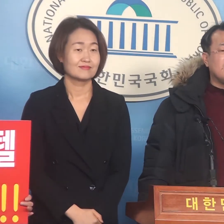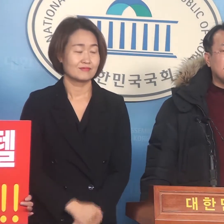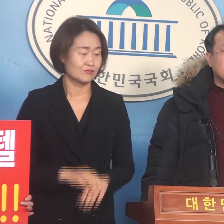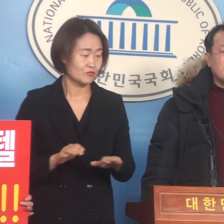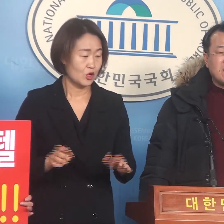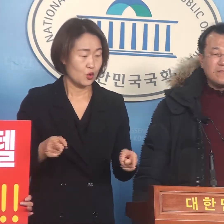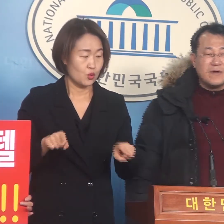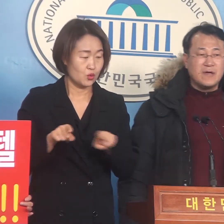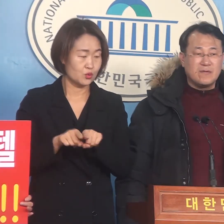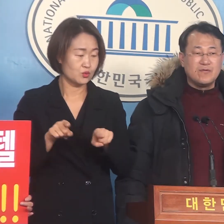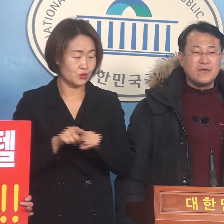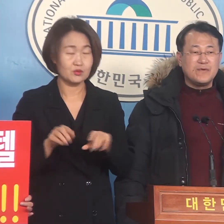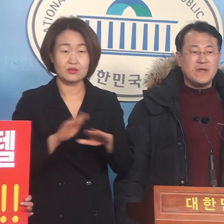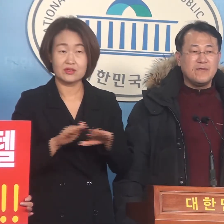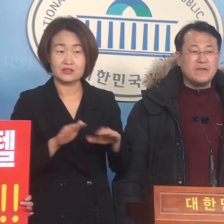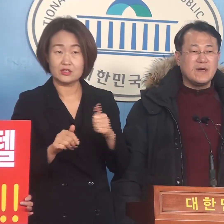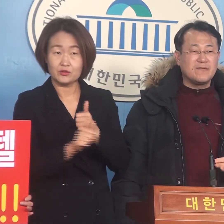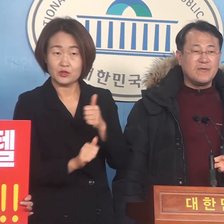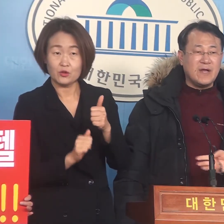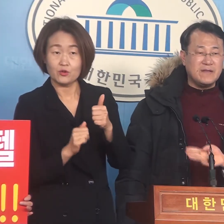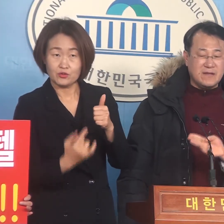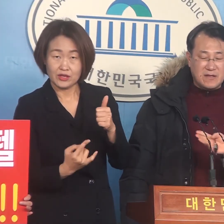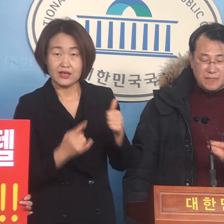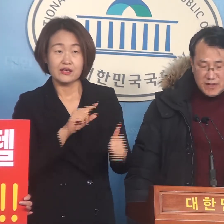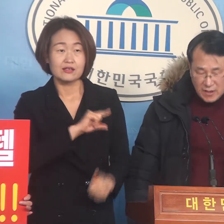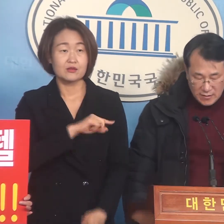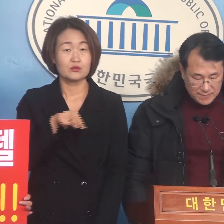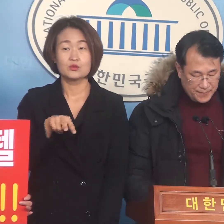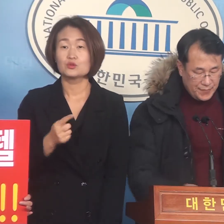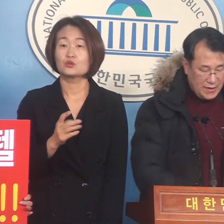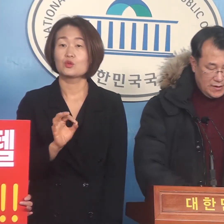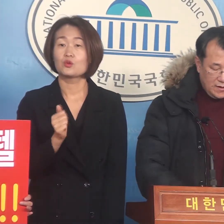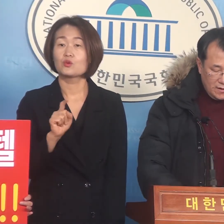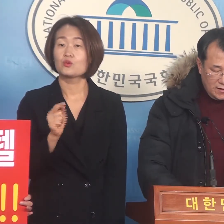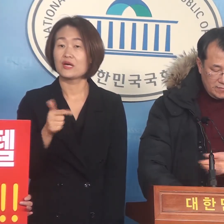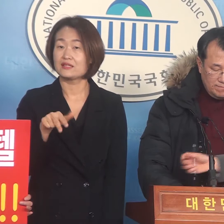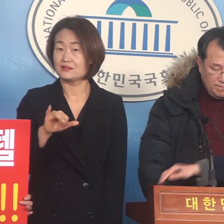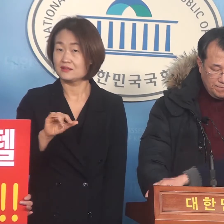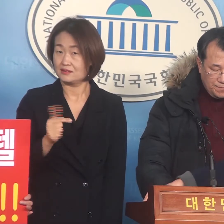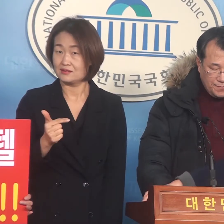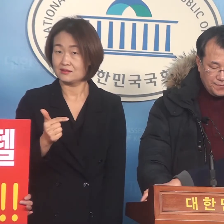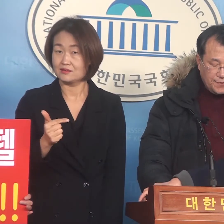귀인동 공동비상대책위원회 공동비대위원장 송한진입니다.